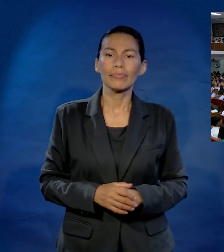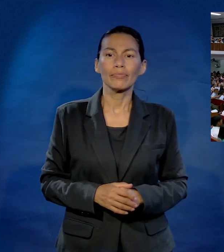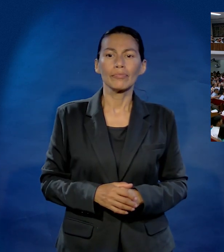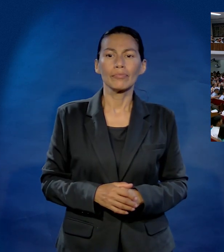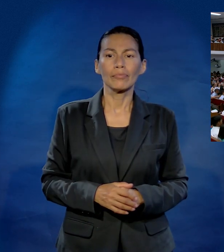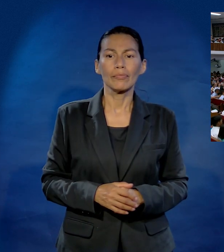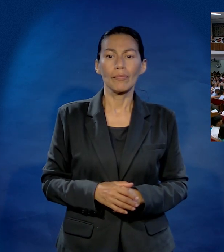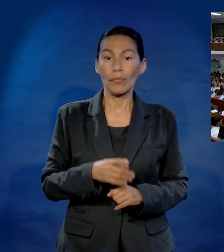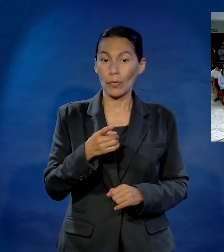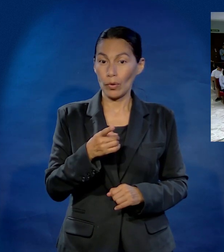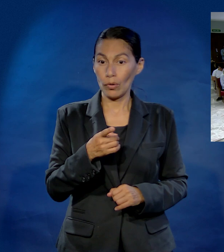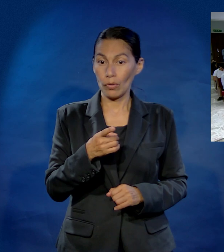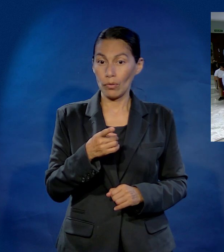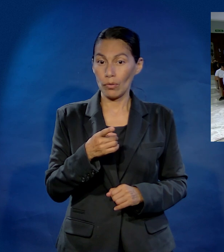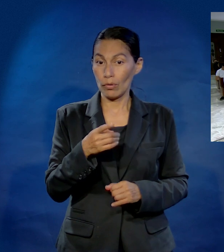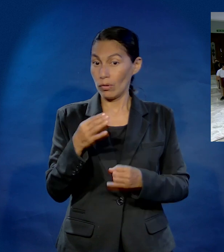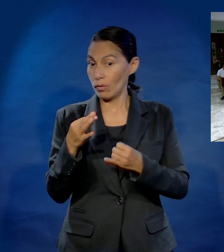quebrantable,